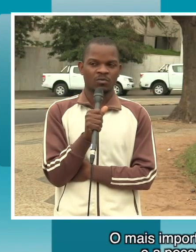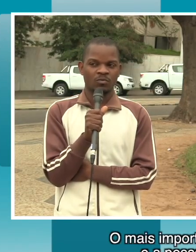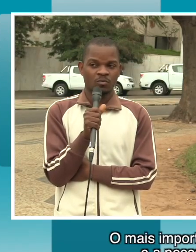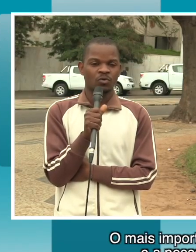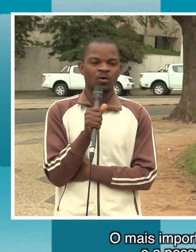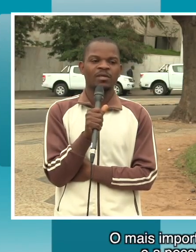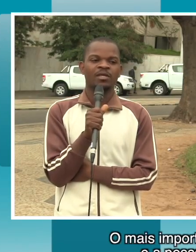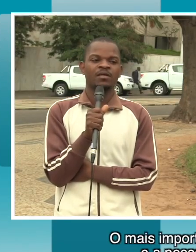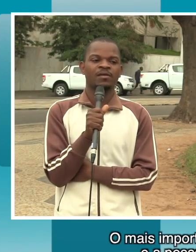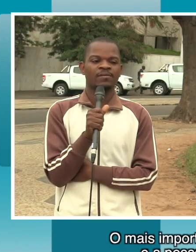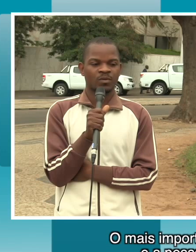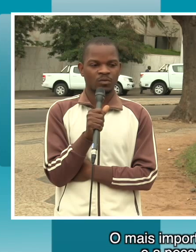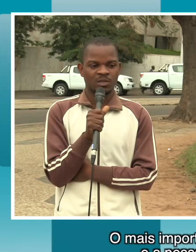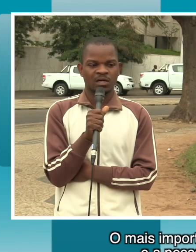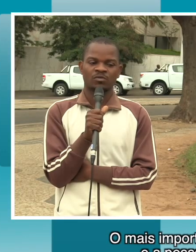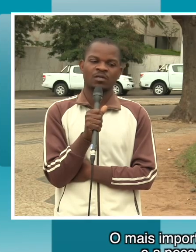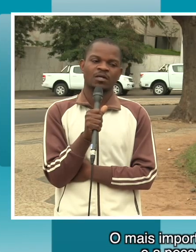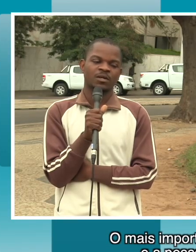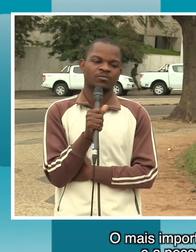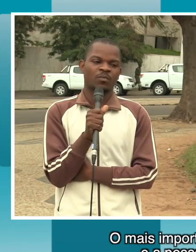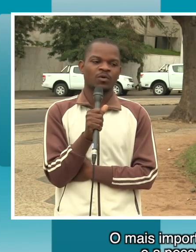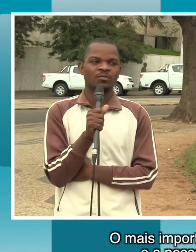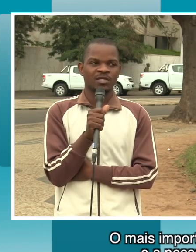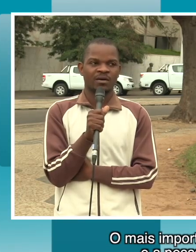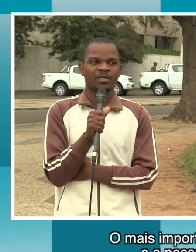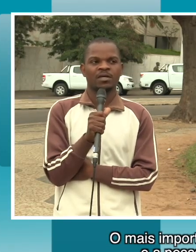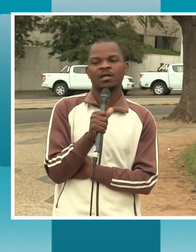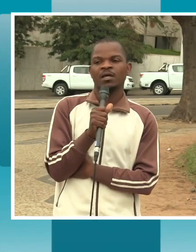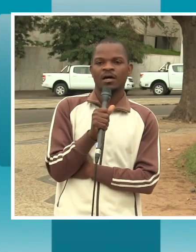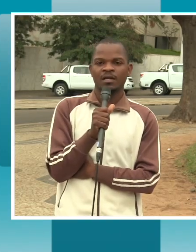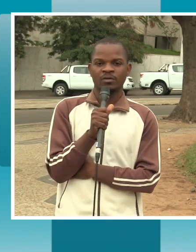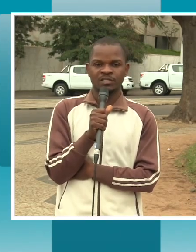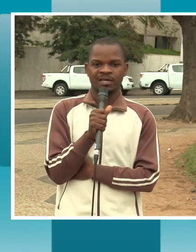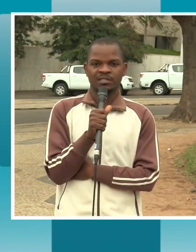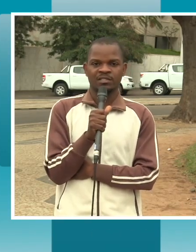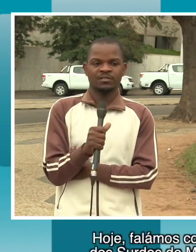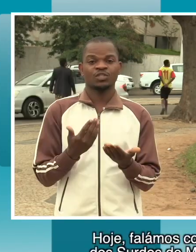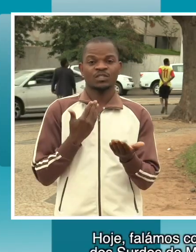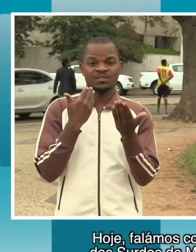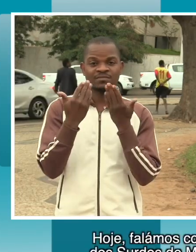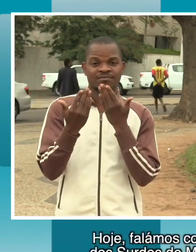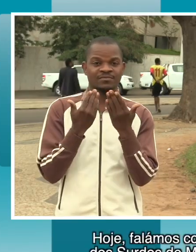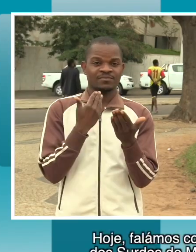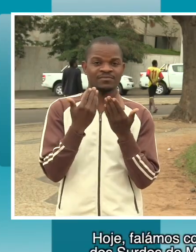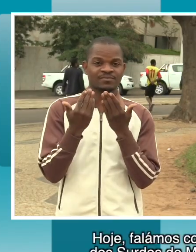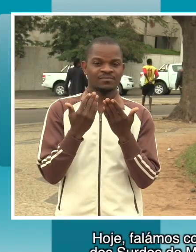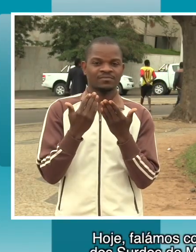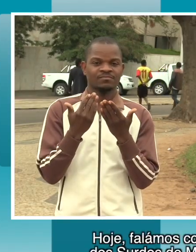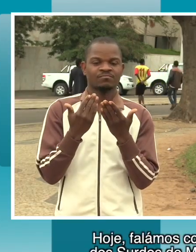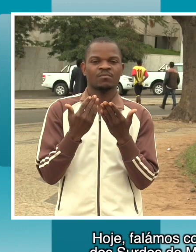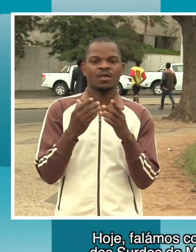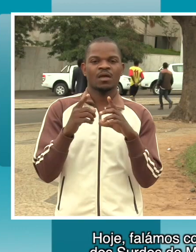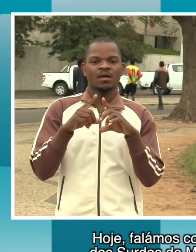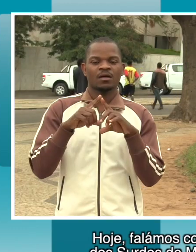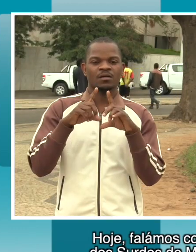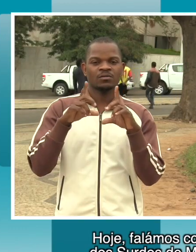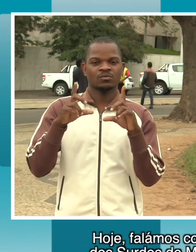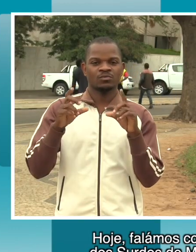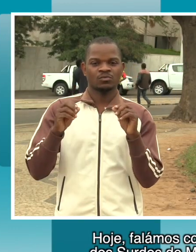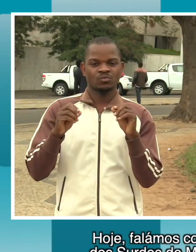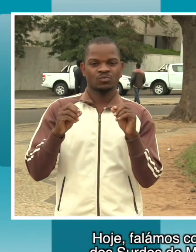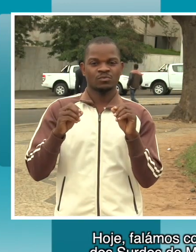é o nome e o contato. E assim a pessoa pode começar a aprender a língua de sinais. Hoje falamos com o